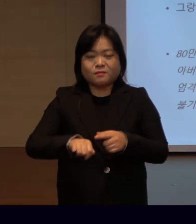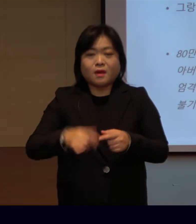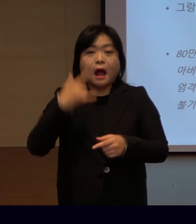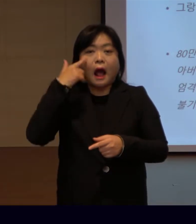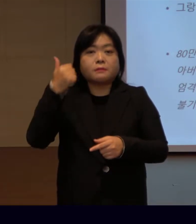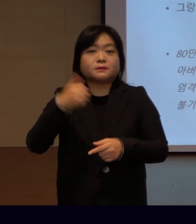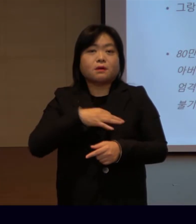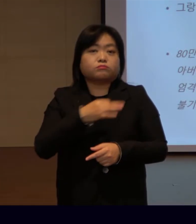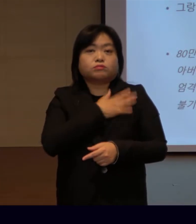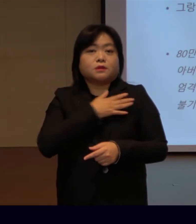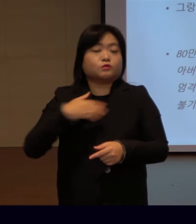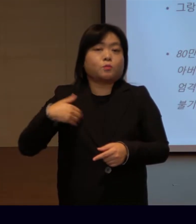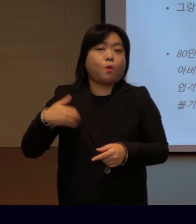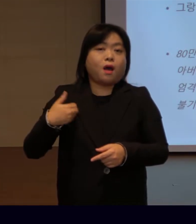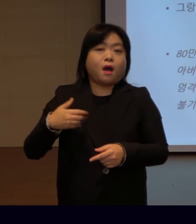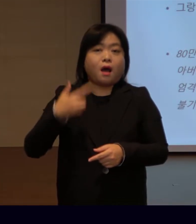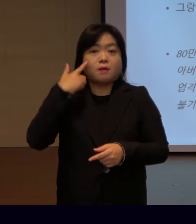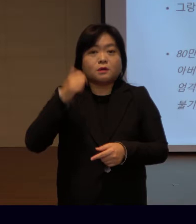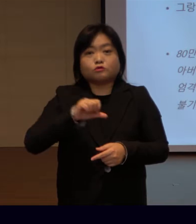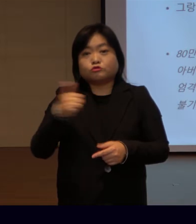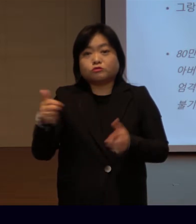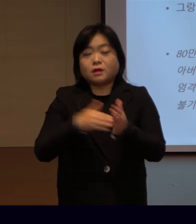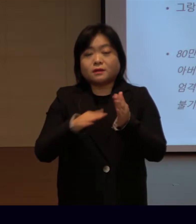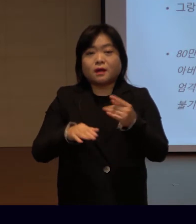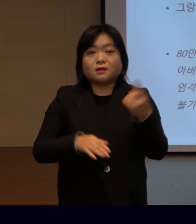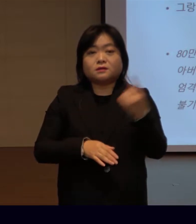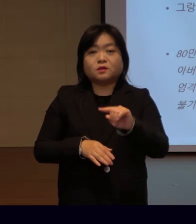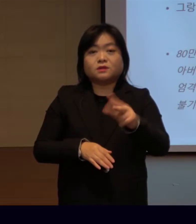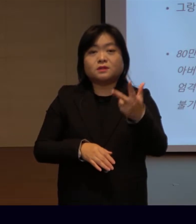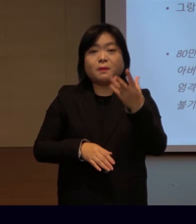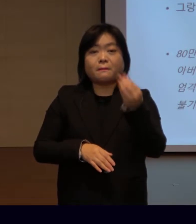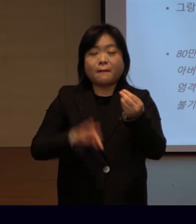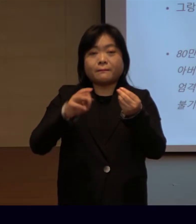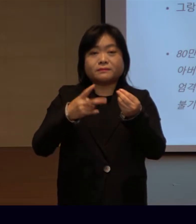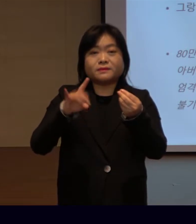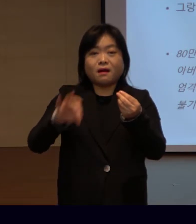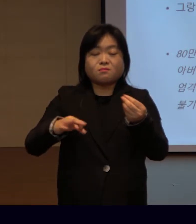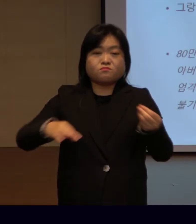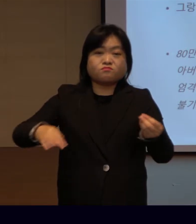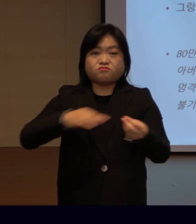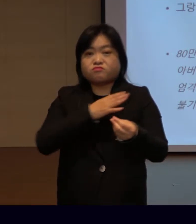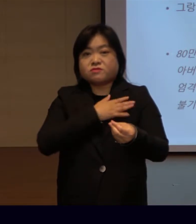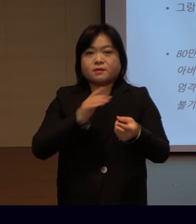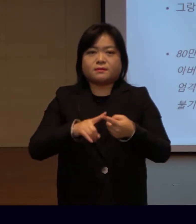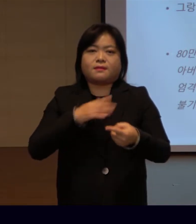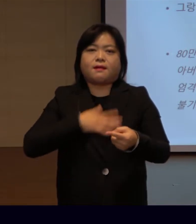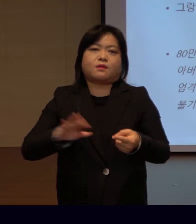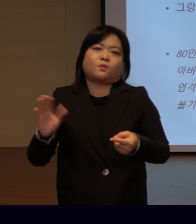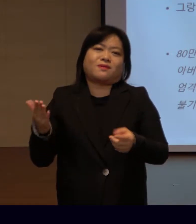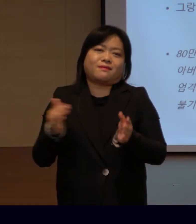부자인지도 몰랐어요. 죽고 나니까 1700만 프랑이라는 어마어마한 재산가라는 걸 알게 됩니다.